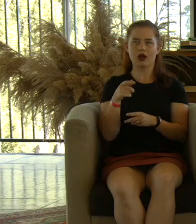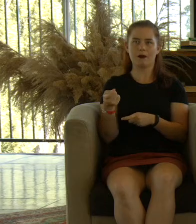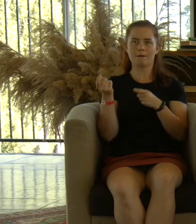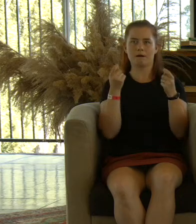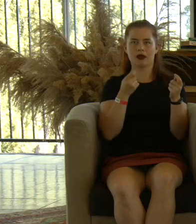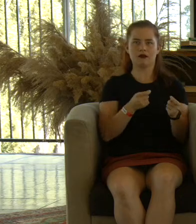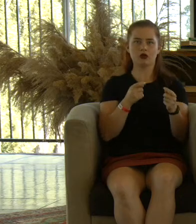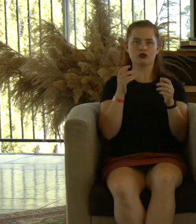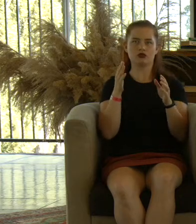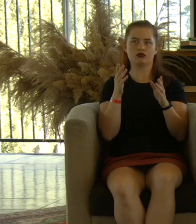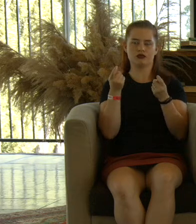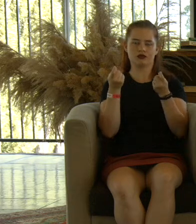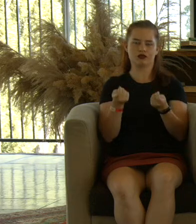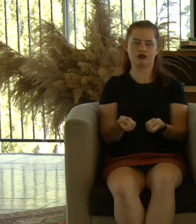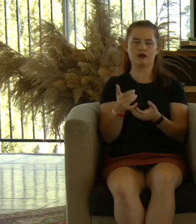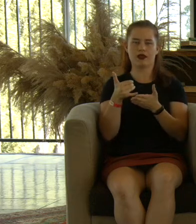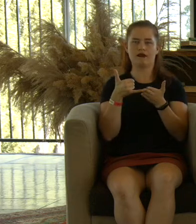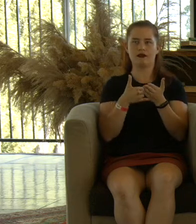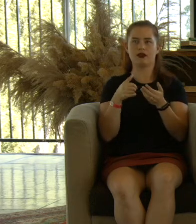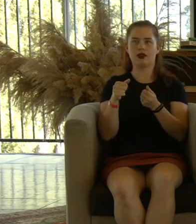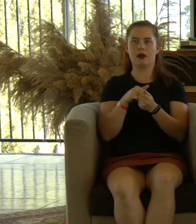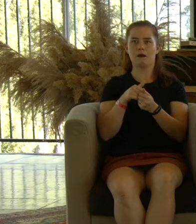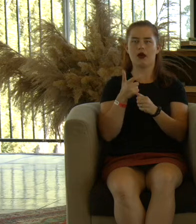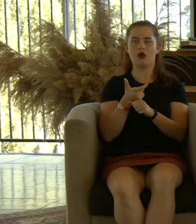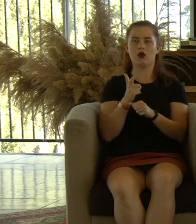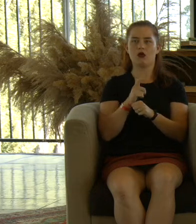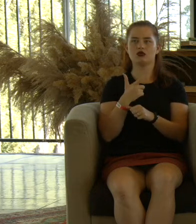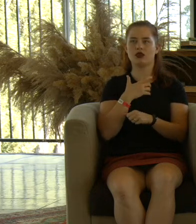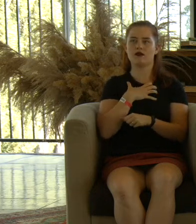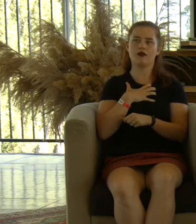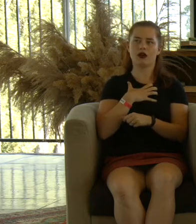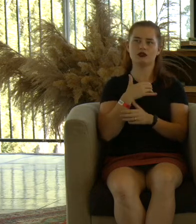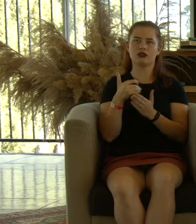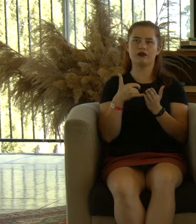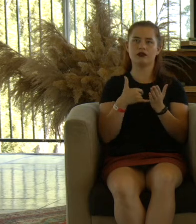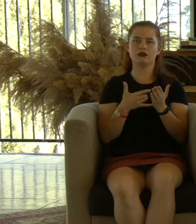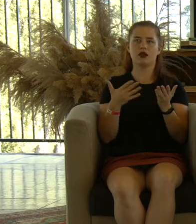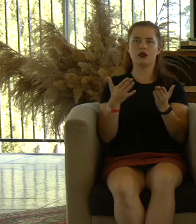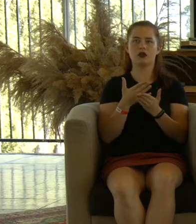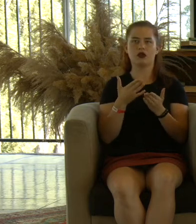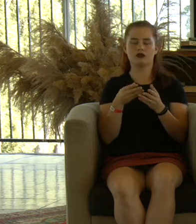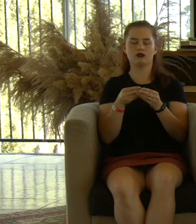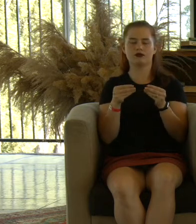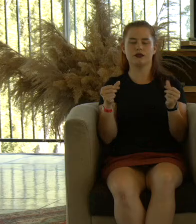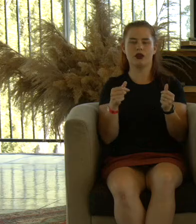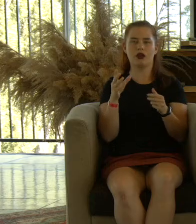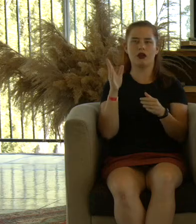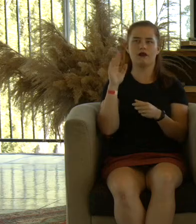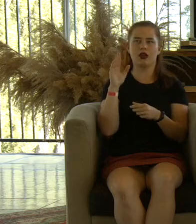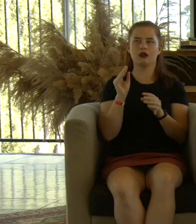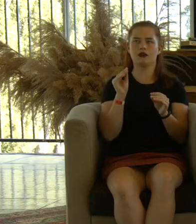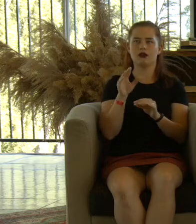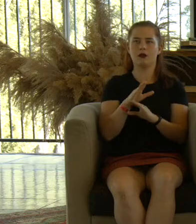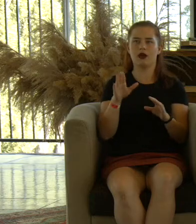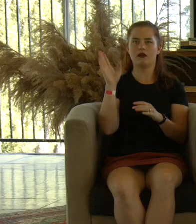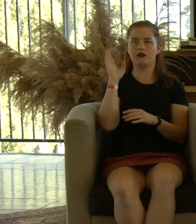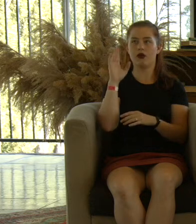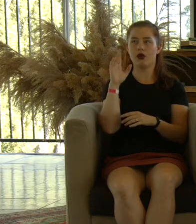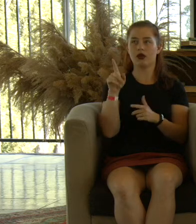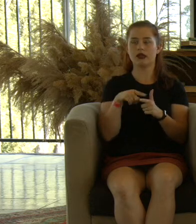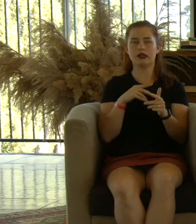просто ультрадешевый это виноматериал. То есть это очень-очень базовое вино, из которого убрали немножко влаги, здесь в него добавляют там водичку, а иногда даже не